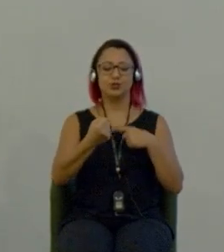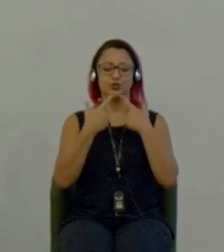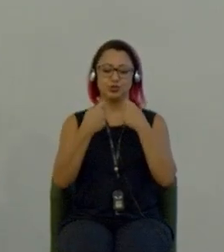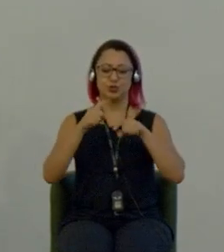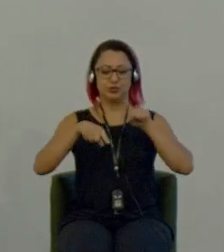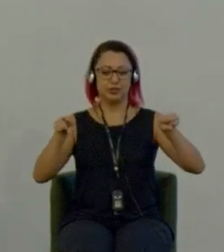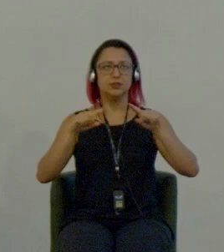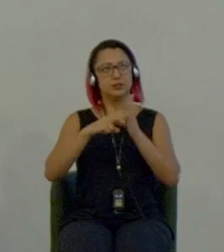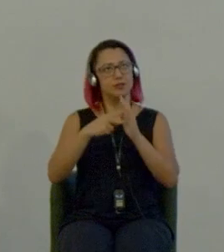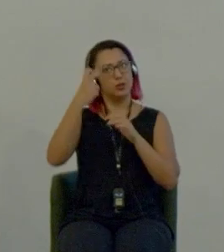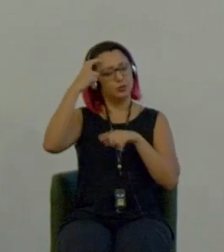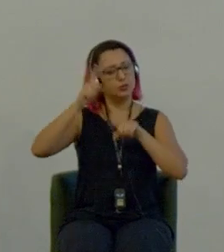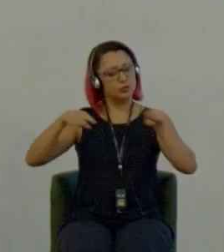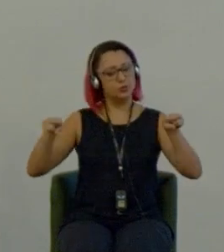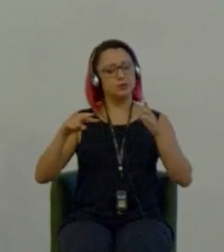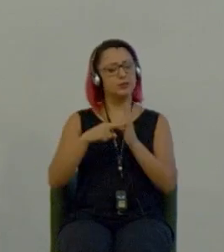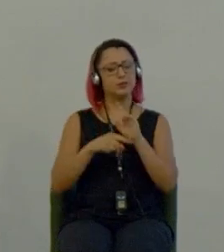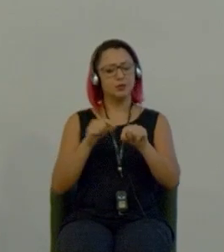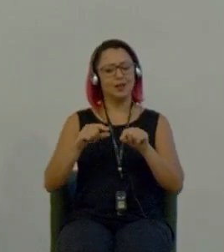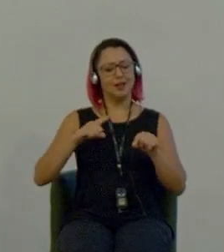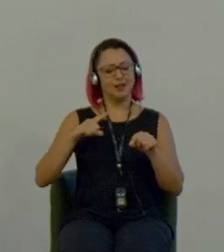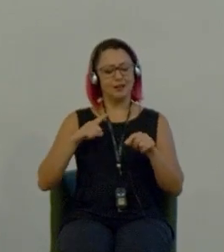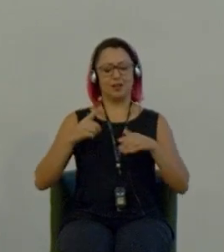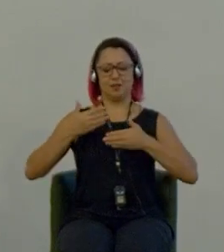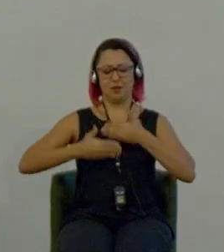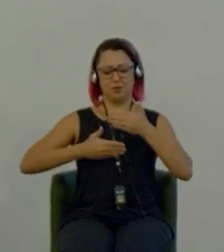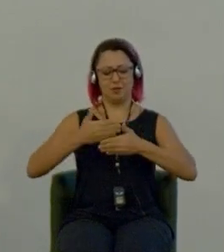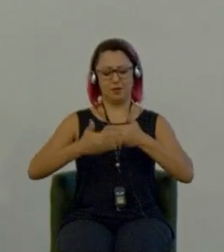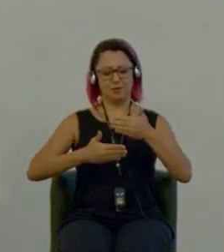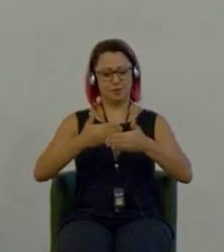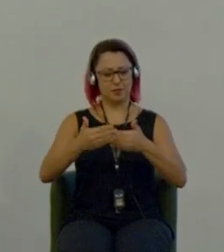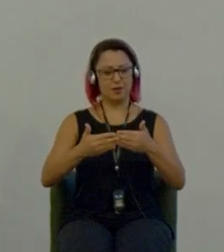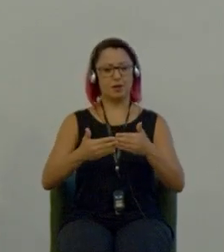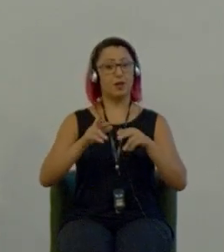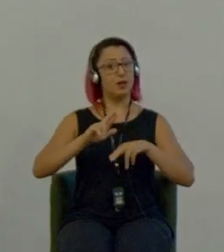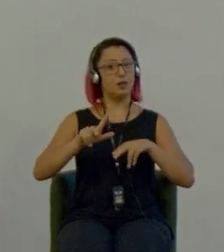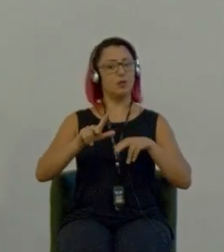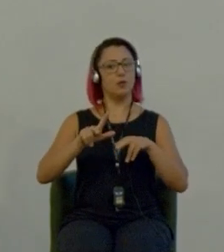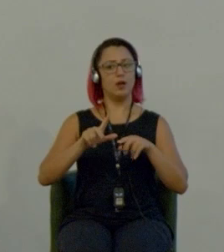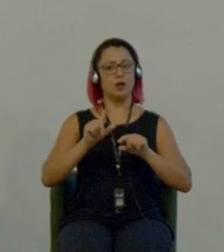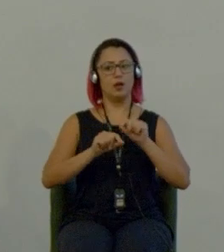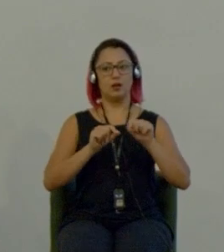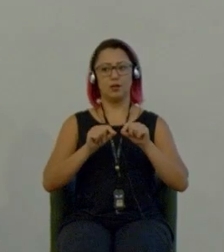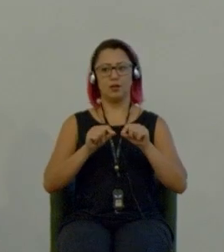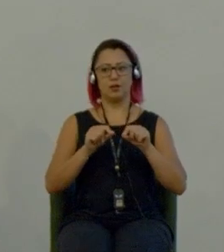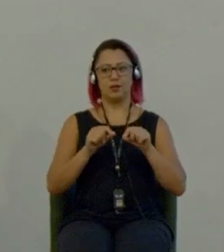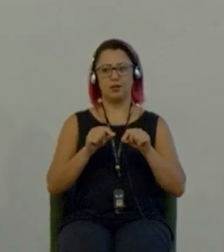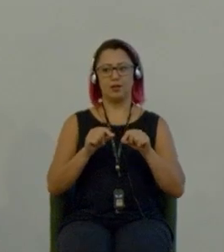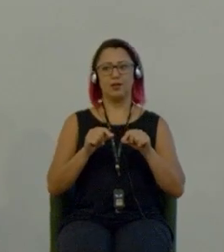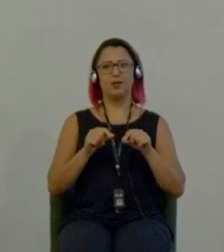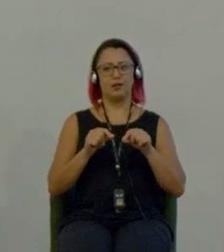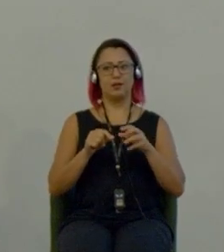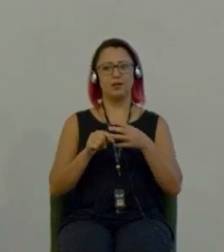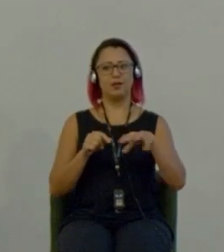ativo, de valorização e de produção de diferenças, e não um processo passivo que tem a ver com isolamento geográfico. E essa ideia é importante, por quê? Porque quando a